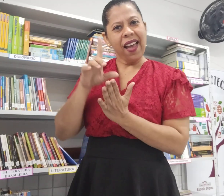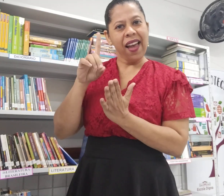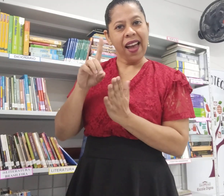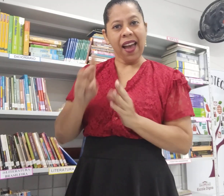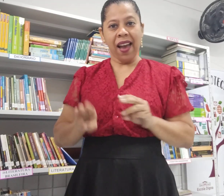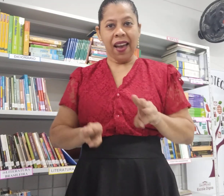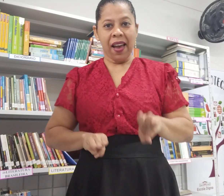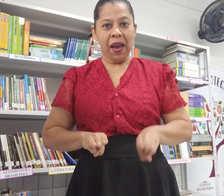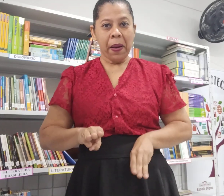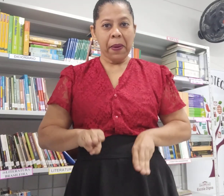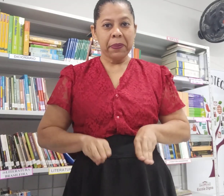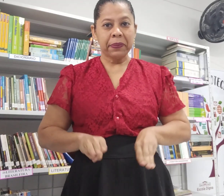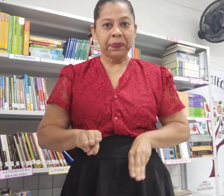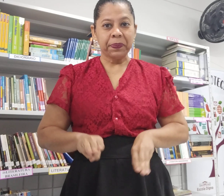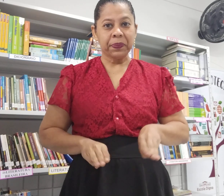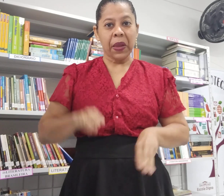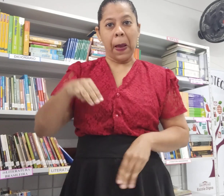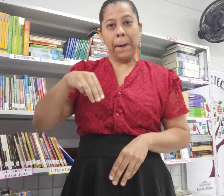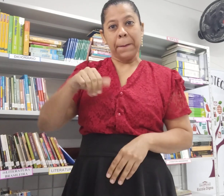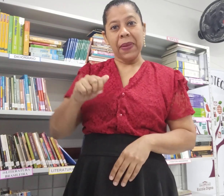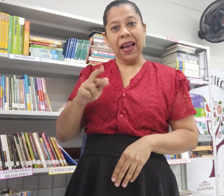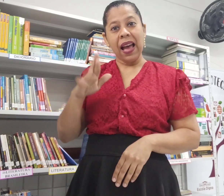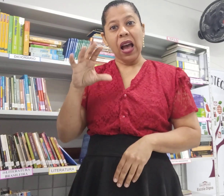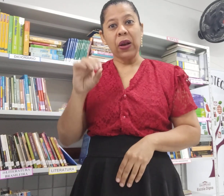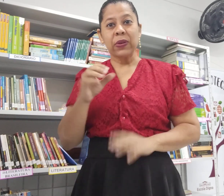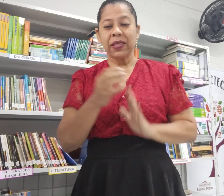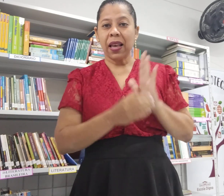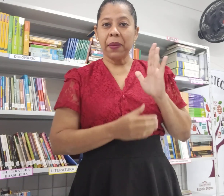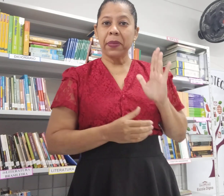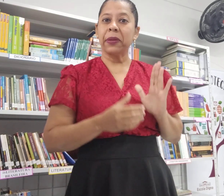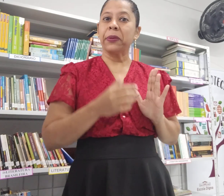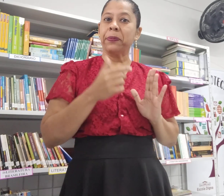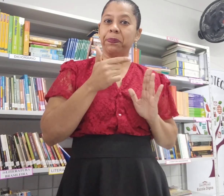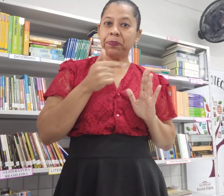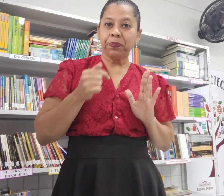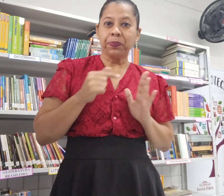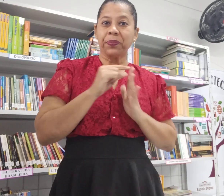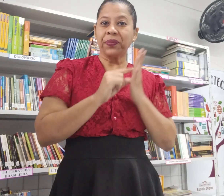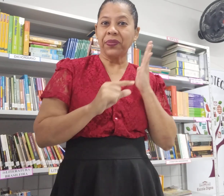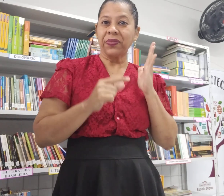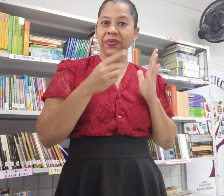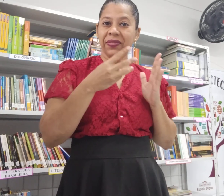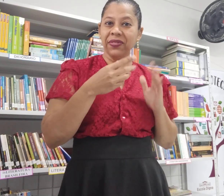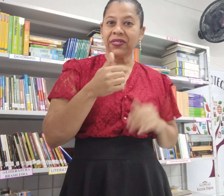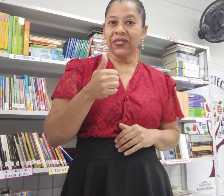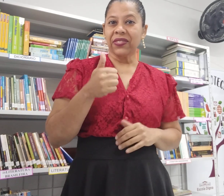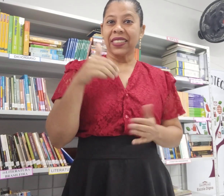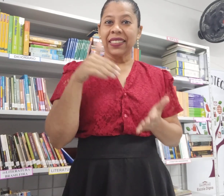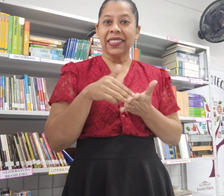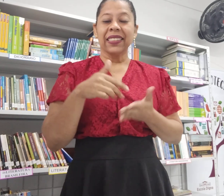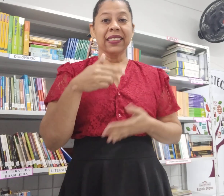de Marcos, no capítulo 7, do versículo 31 a 37. Vamos então ver esse